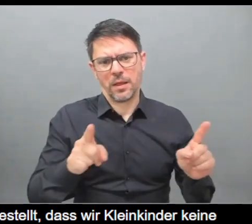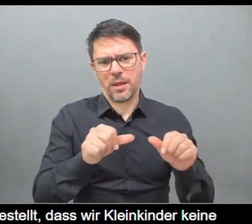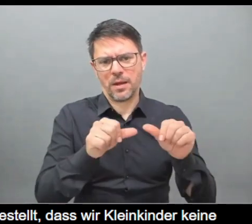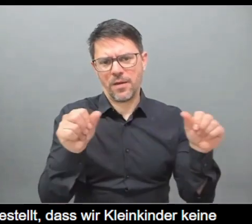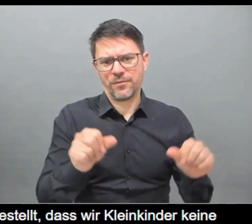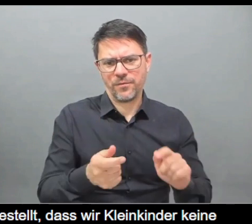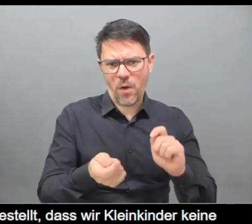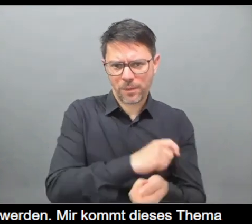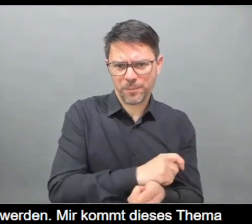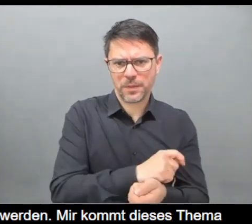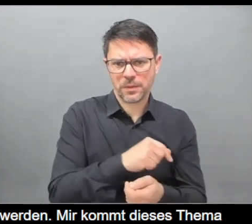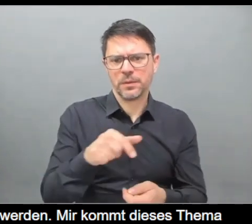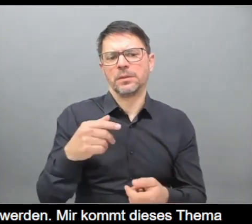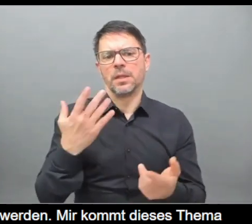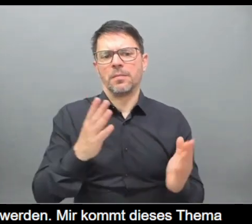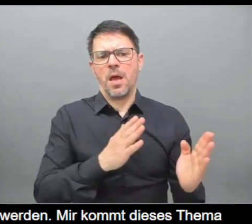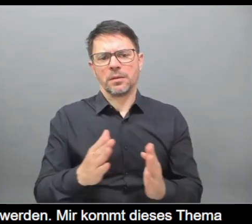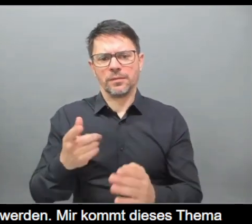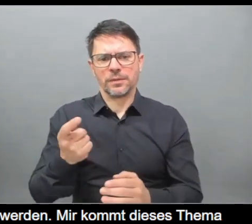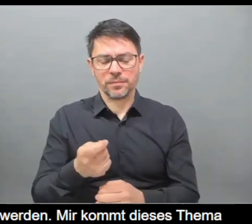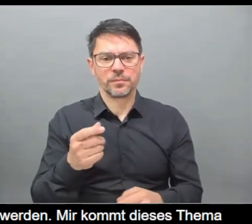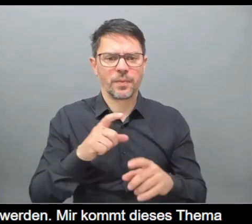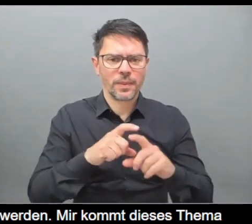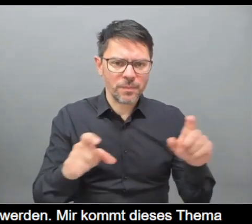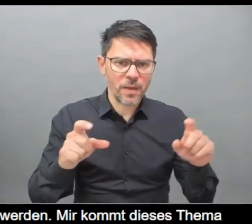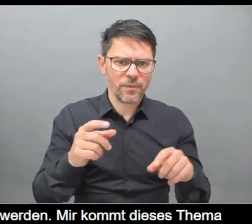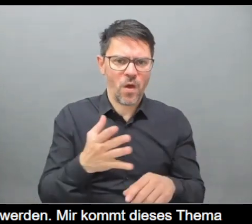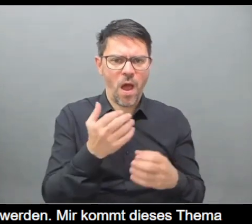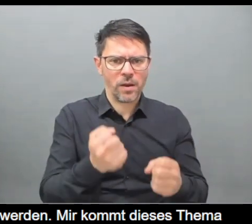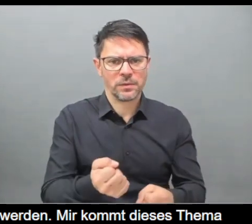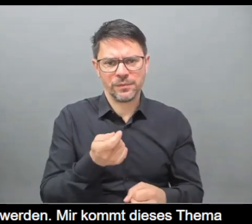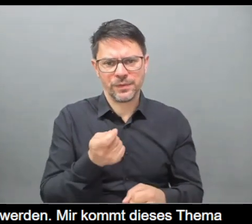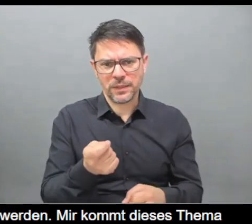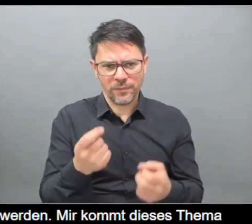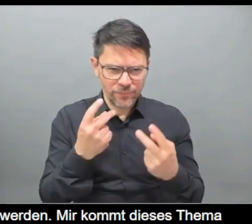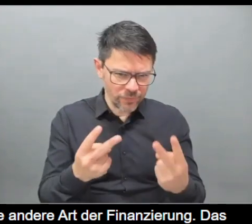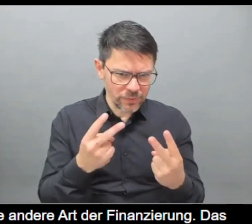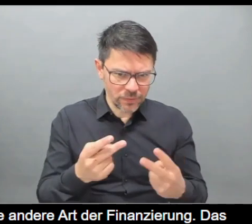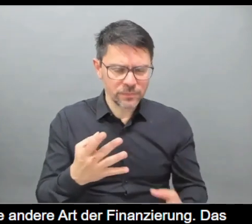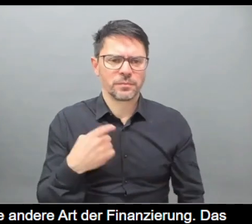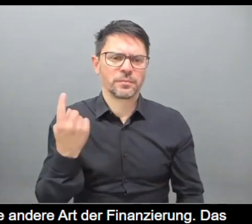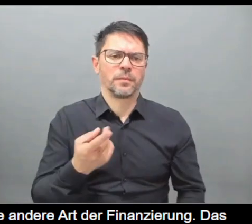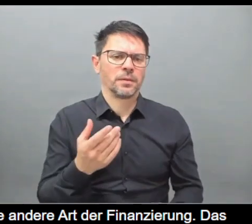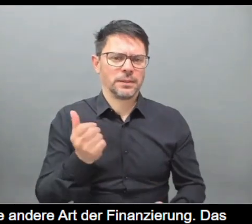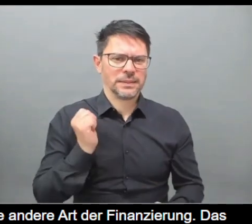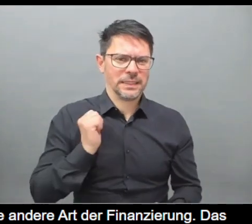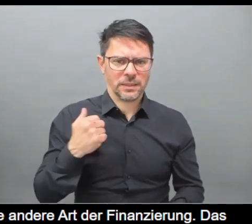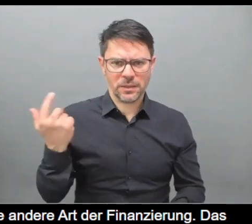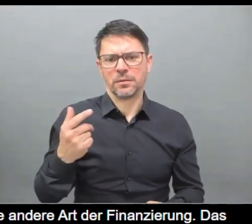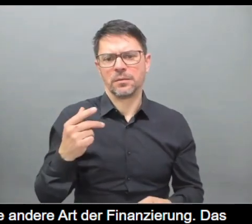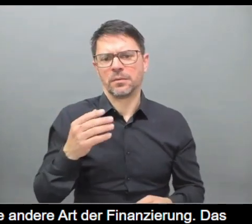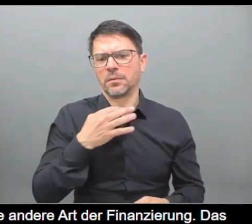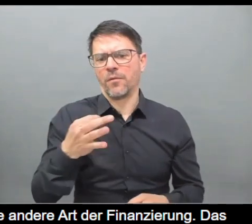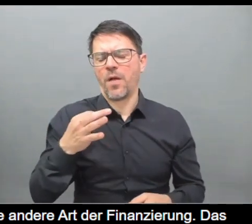nach Bayern zu einem Gipfel der Praktiker, mit den Leuten vor Ort zu diskutieren und ihnen auch zu sagen, wie die Dinge einfach in der